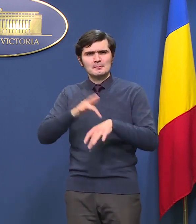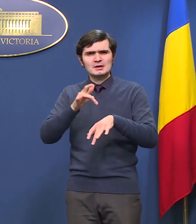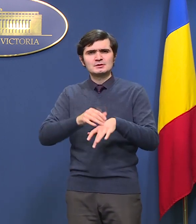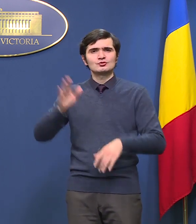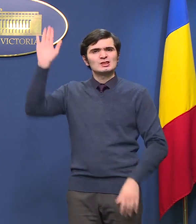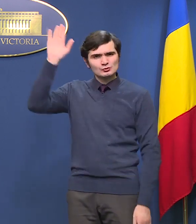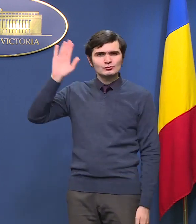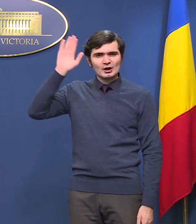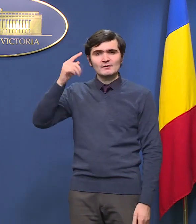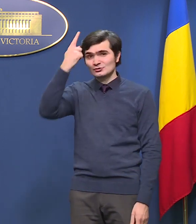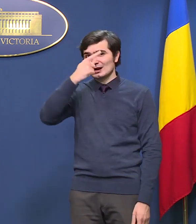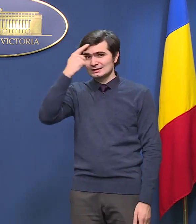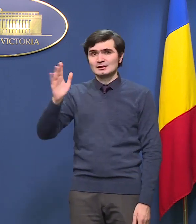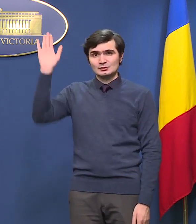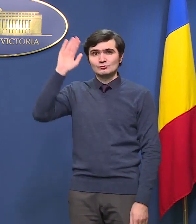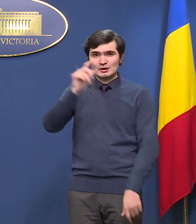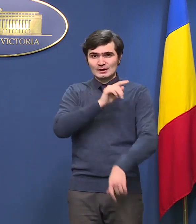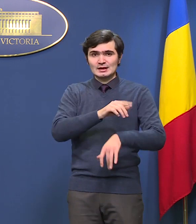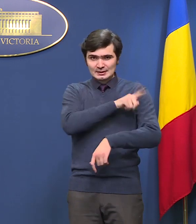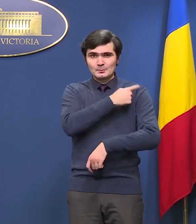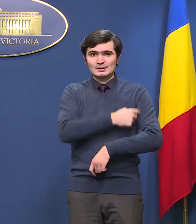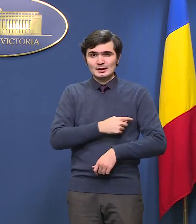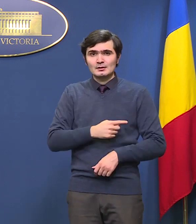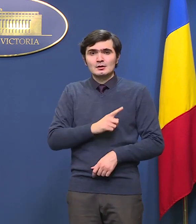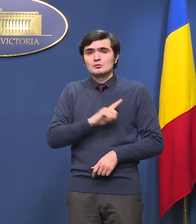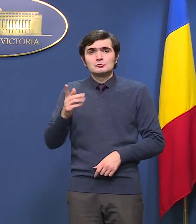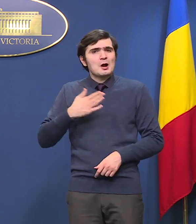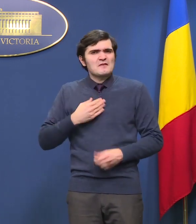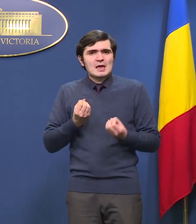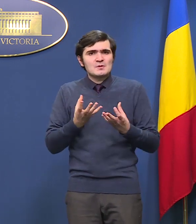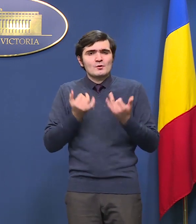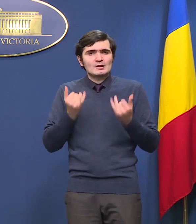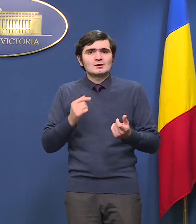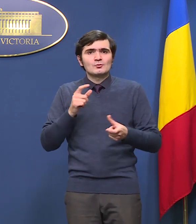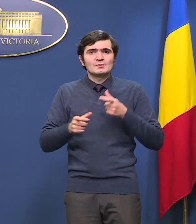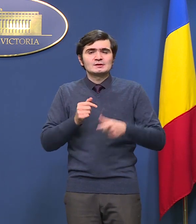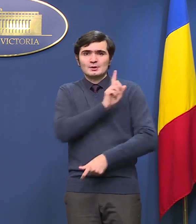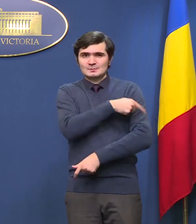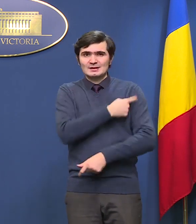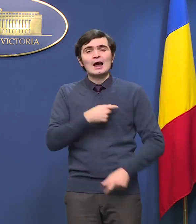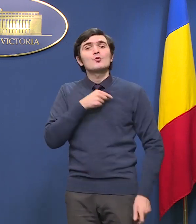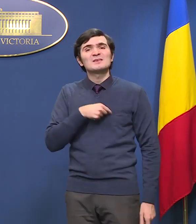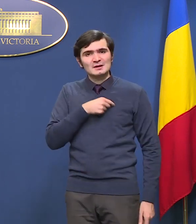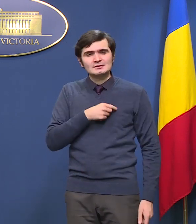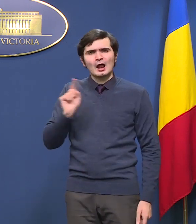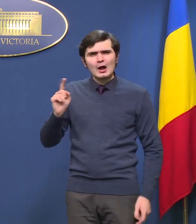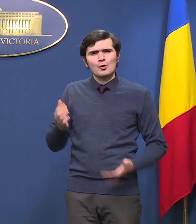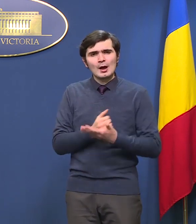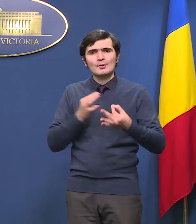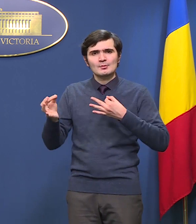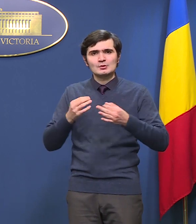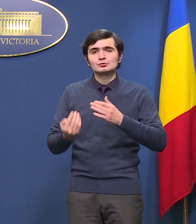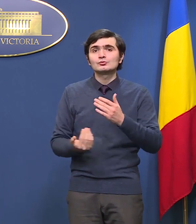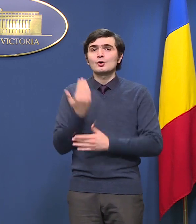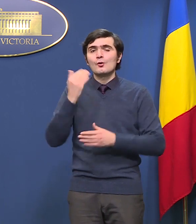Suceava. Încă nu avem informații legate de spitalul universitar, dar acolo s-au luat toate măsurile. Noul manager